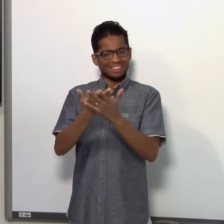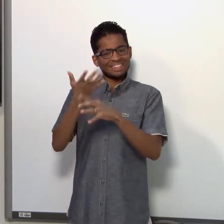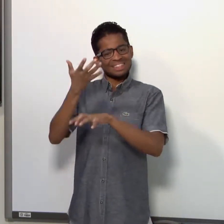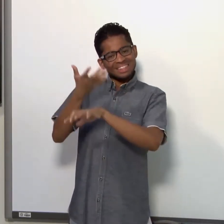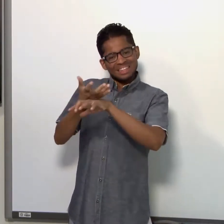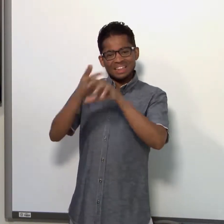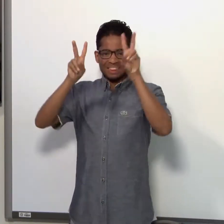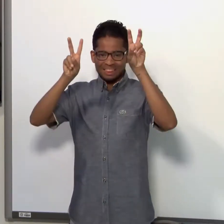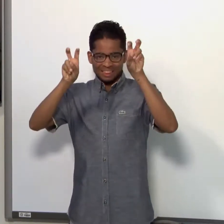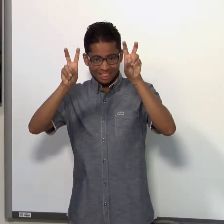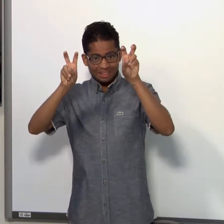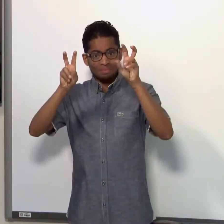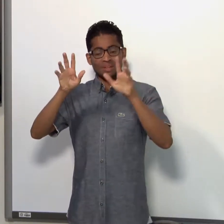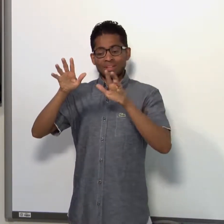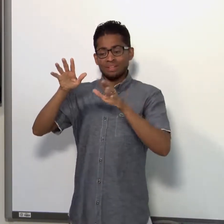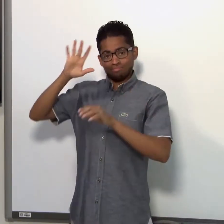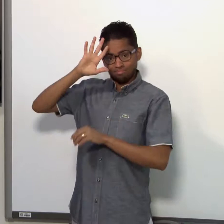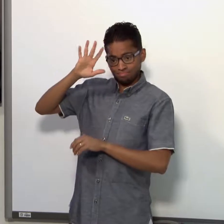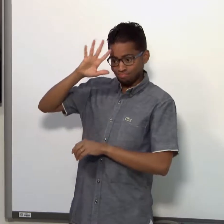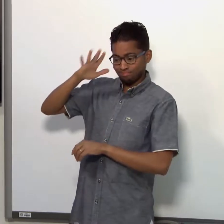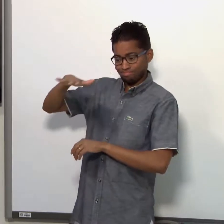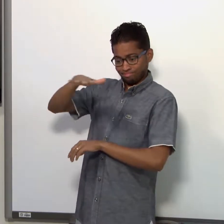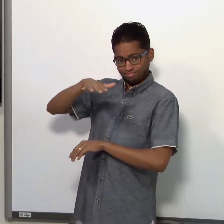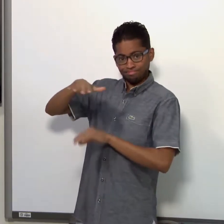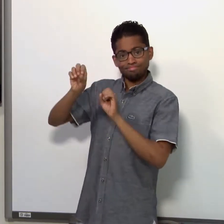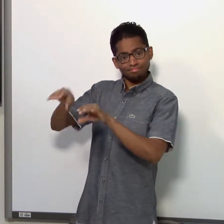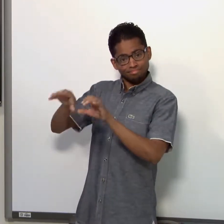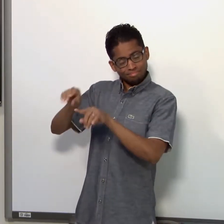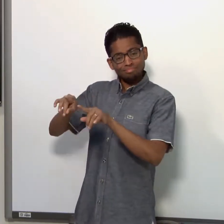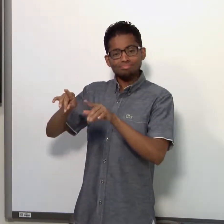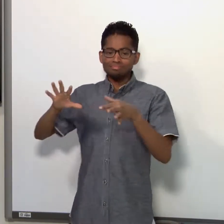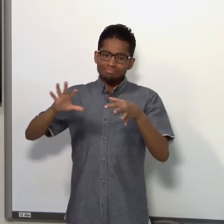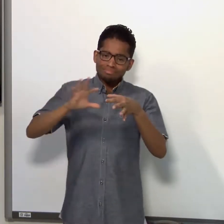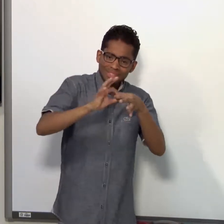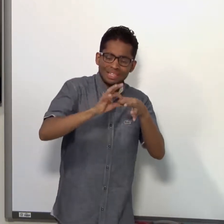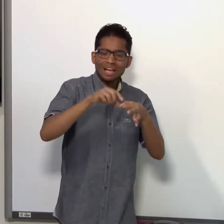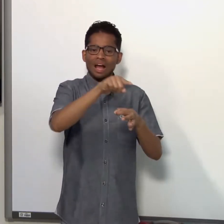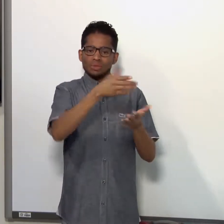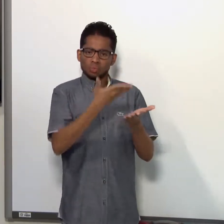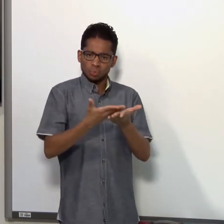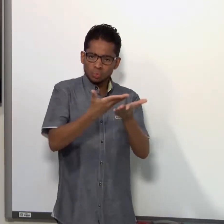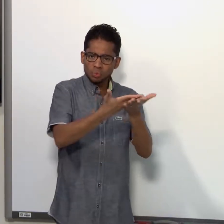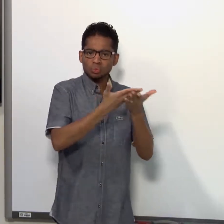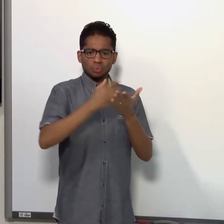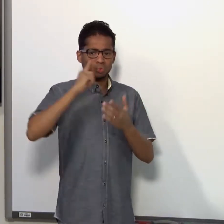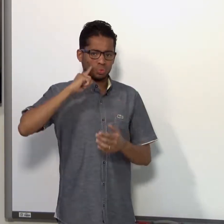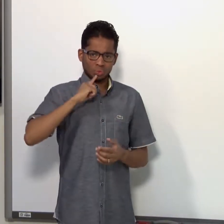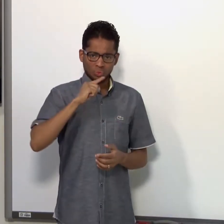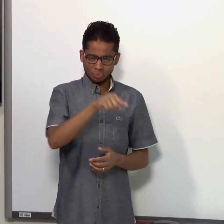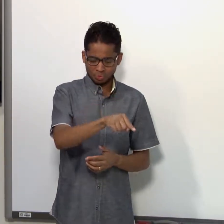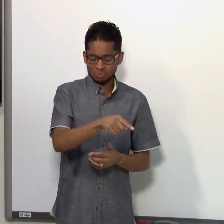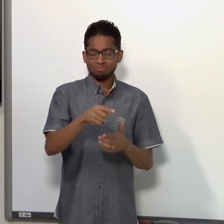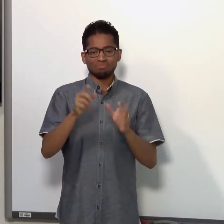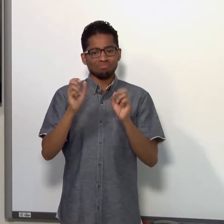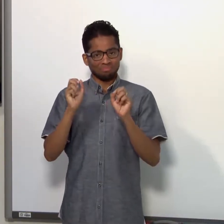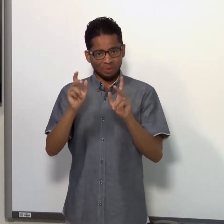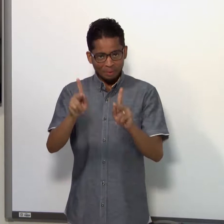continuidade às nossas aulas da disciplina Teoria da Educação de Surdos, vinculado aos estudos surdos,